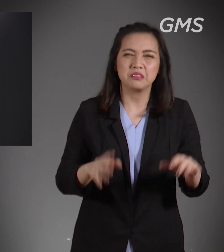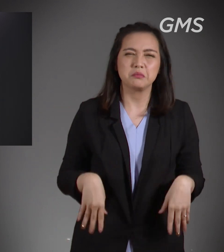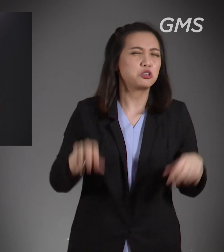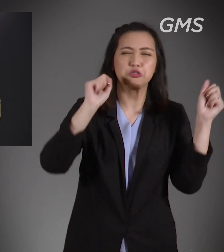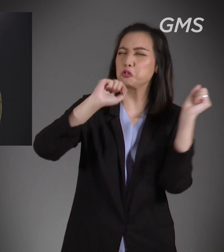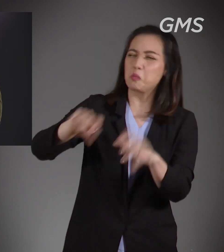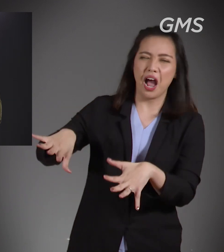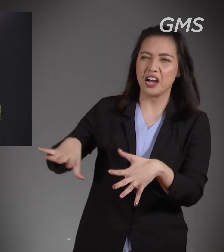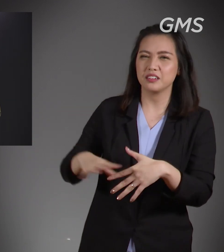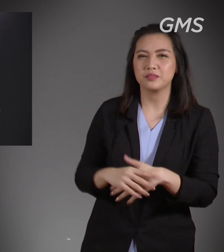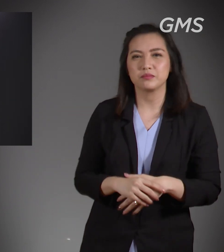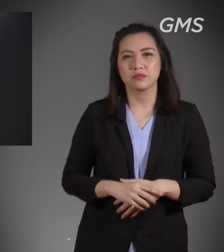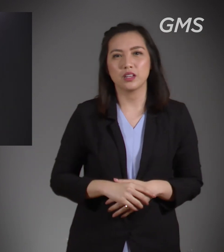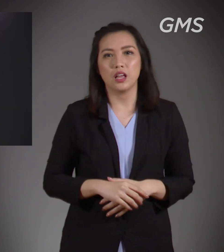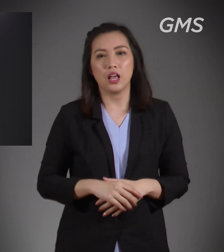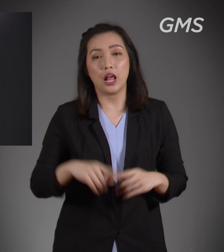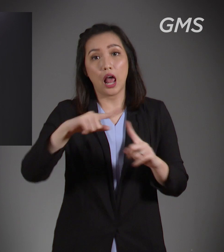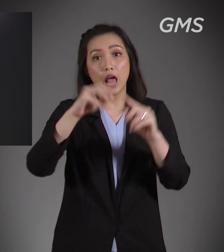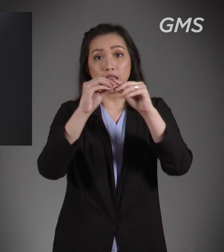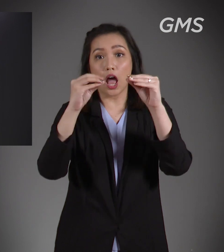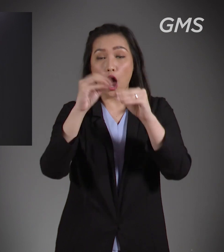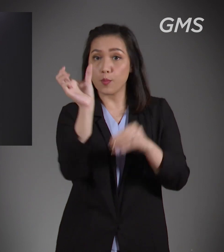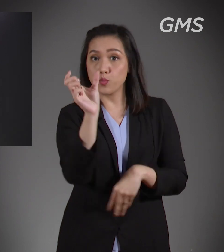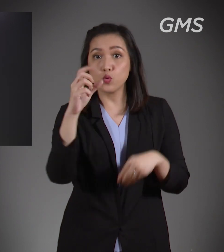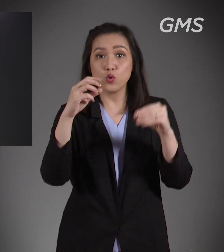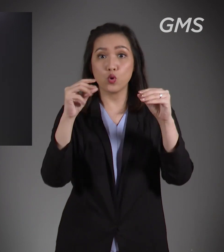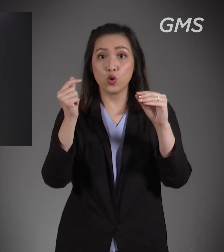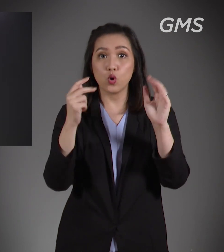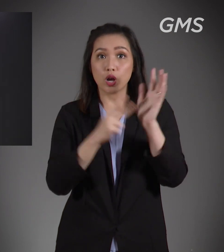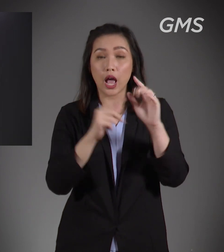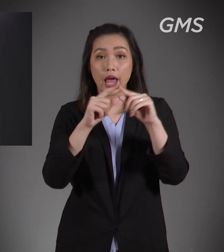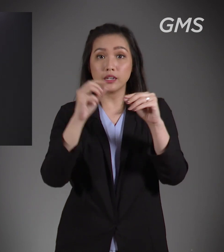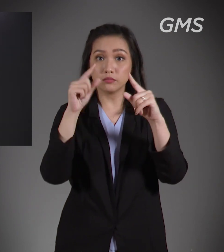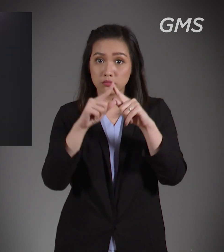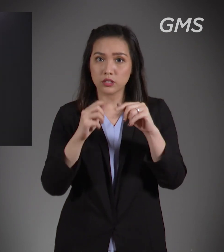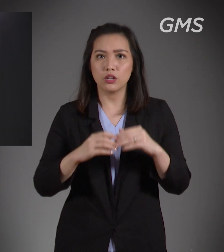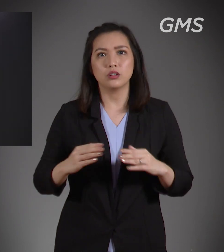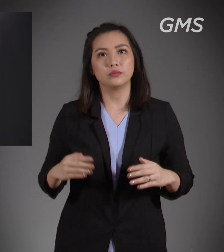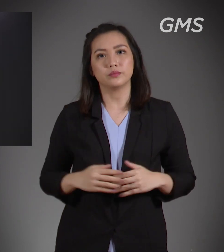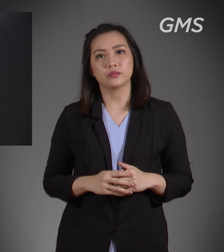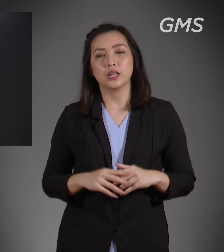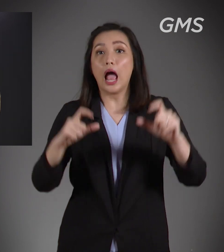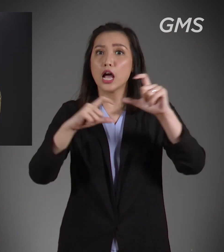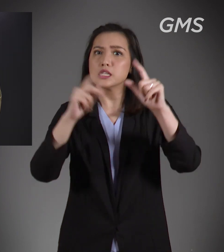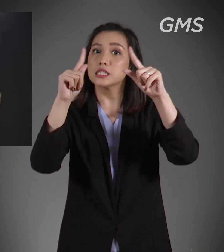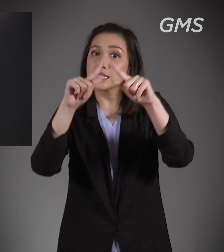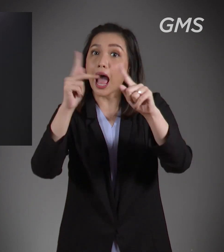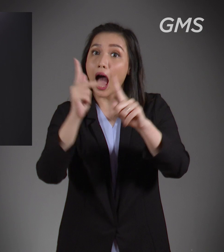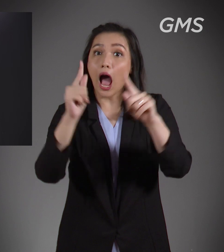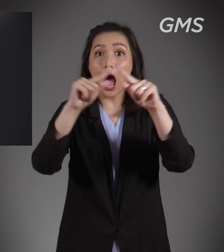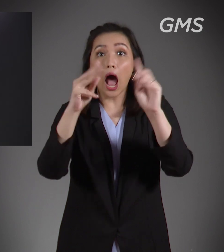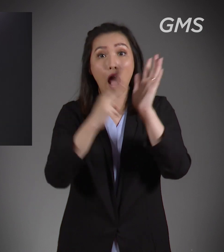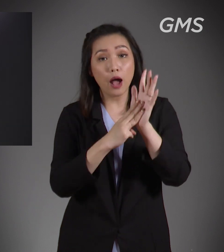Mau diversifikasi investasi segala sesuatu, mau di bisnis, di komoditas, di saham, di